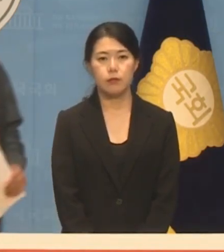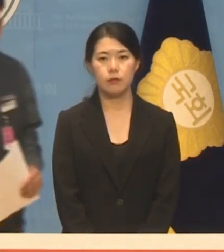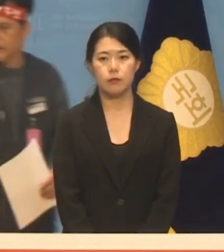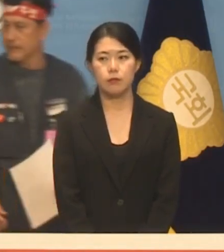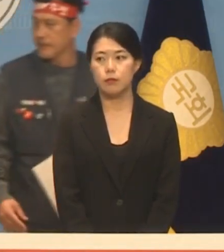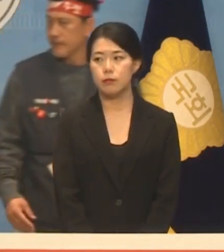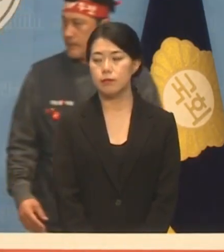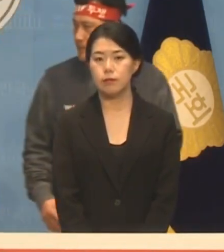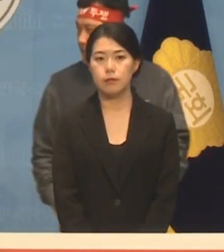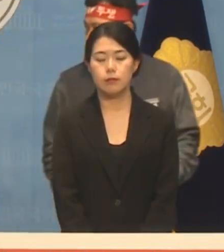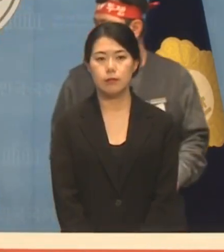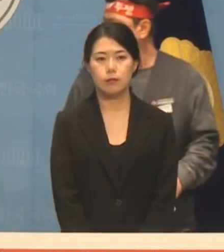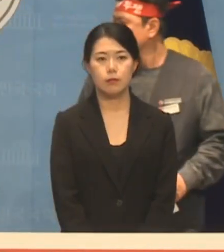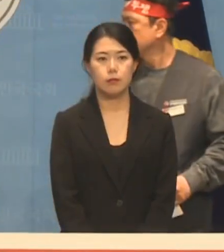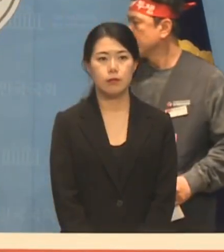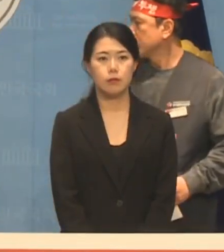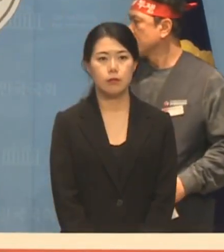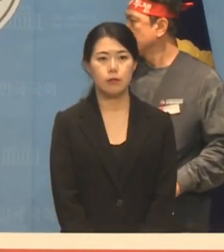옆에 쓰시고.